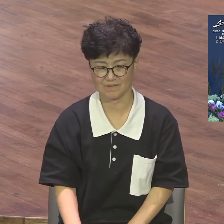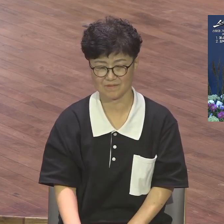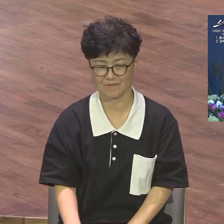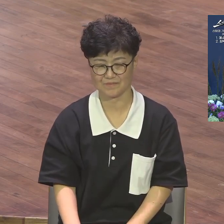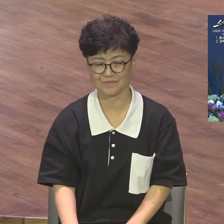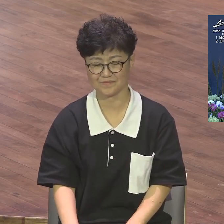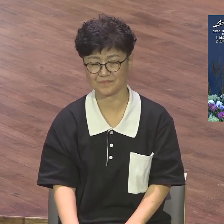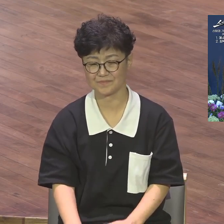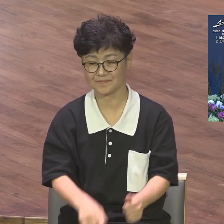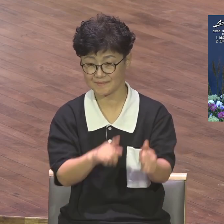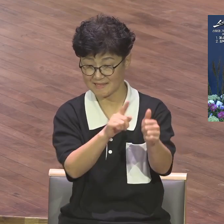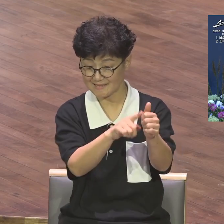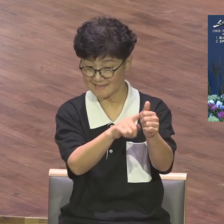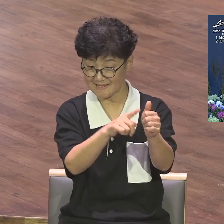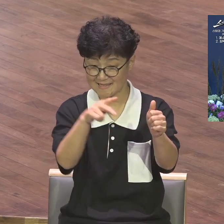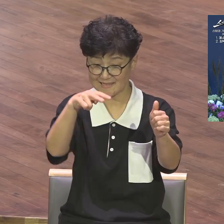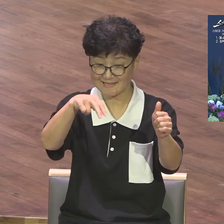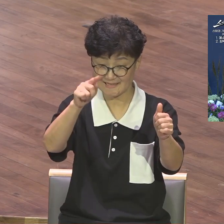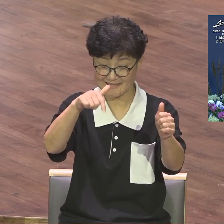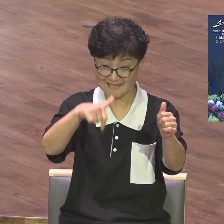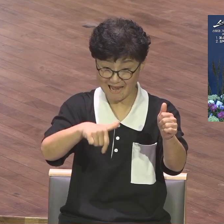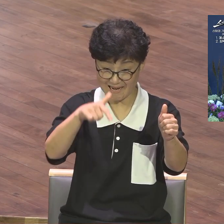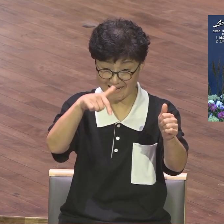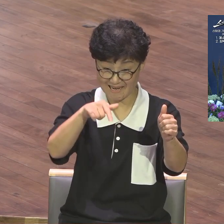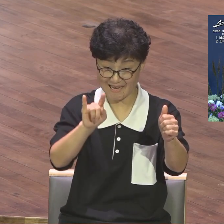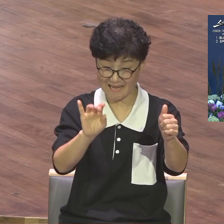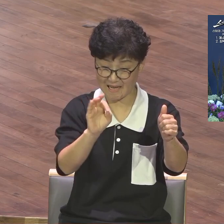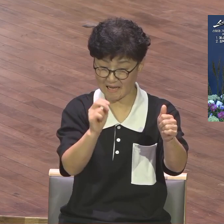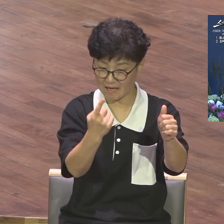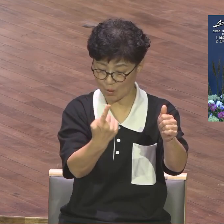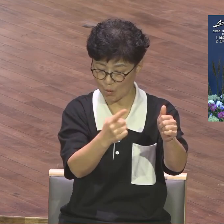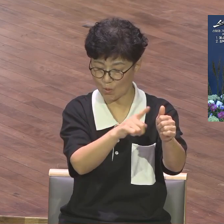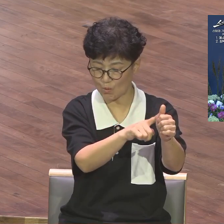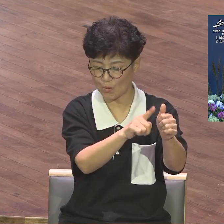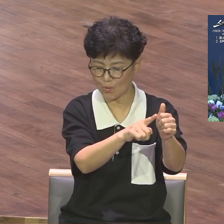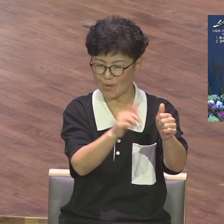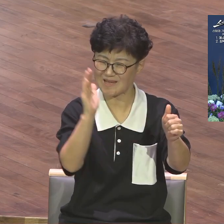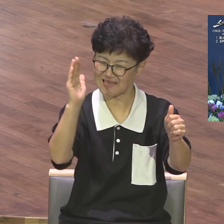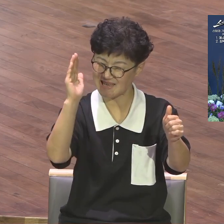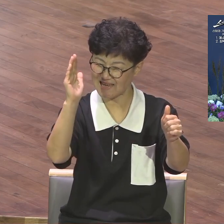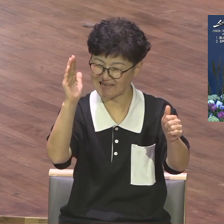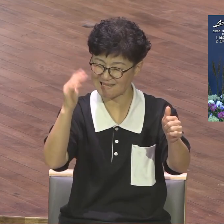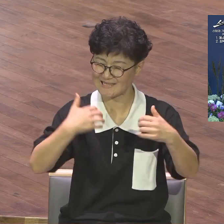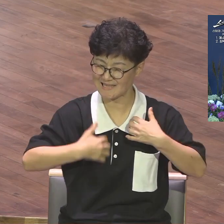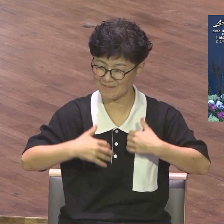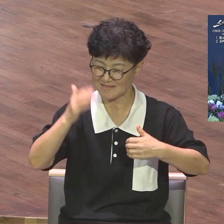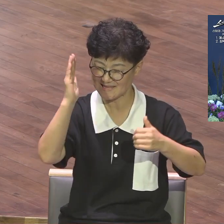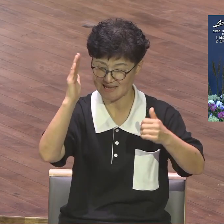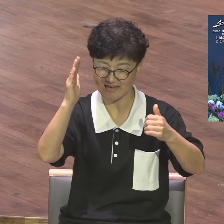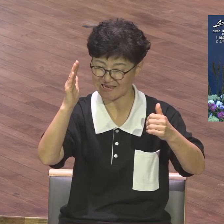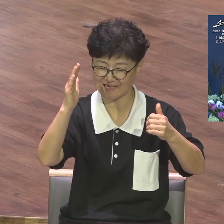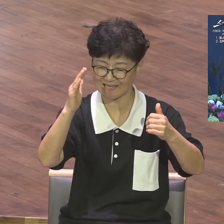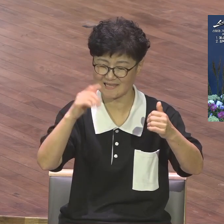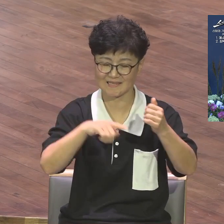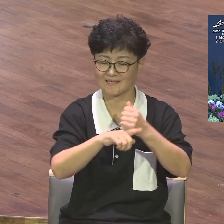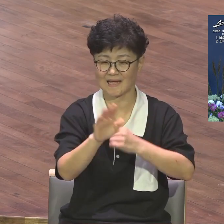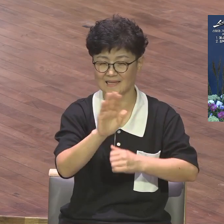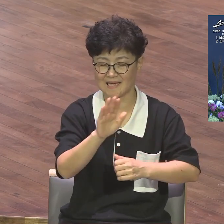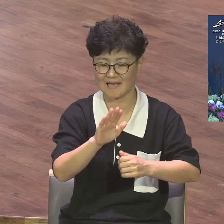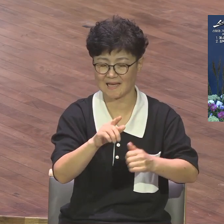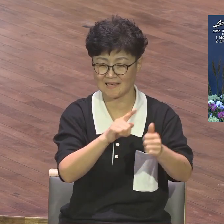많이 알고 있죠. 그러나 아닙니다. 그냥 단순히 삭개오 이야기가 아니라 삭개오를 찾아오신 예수님,